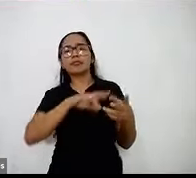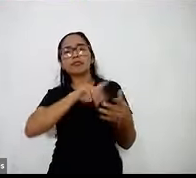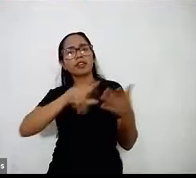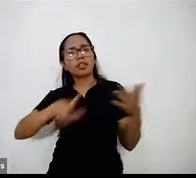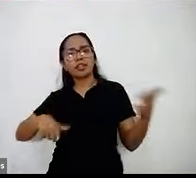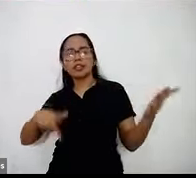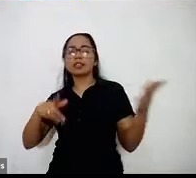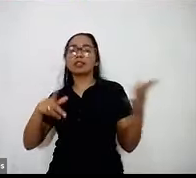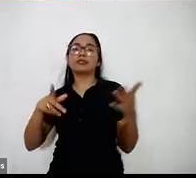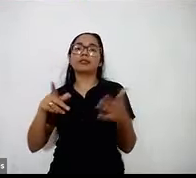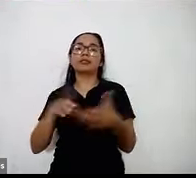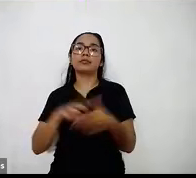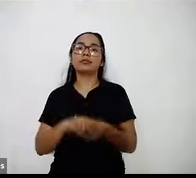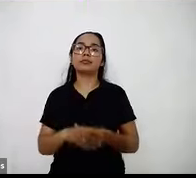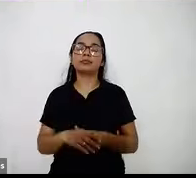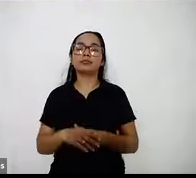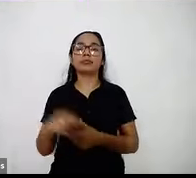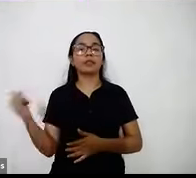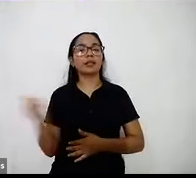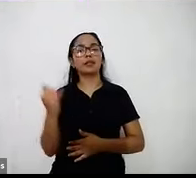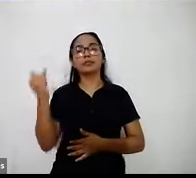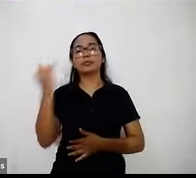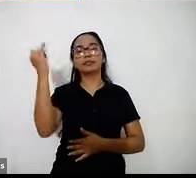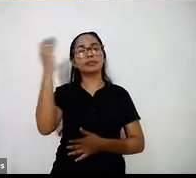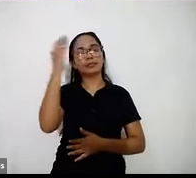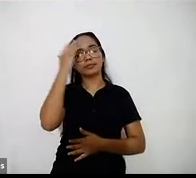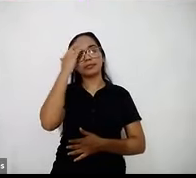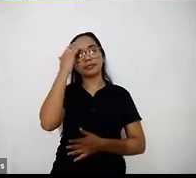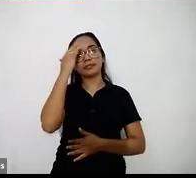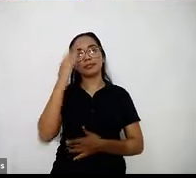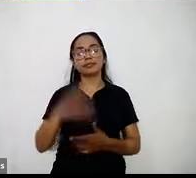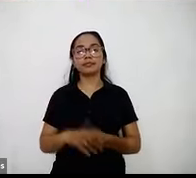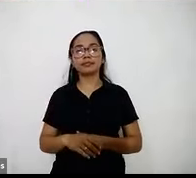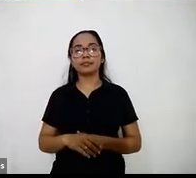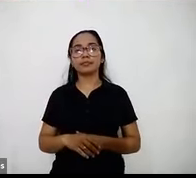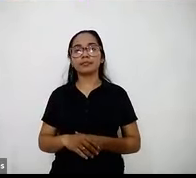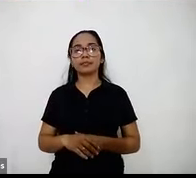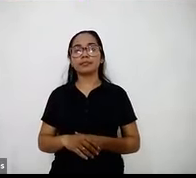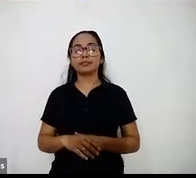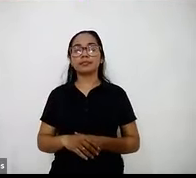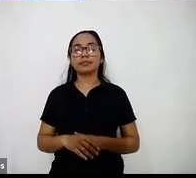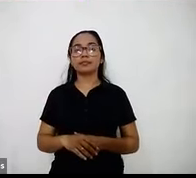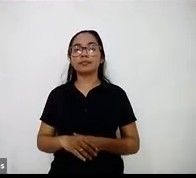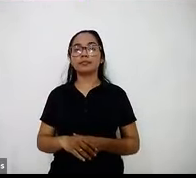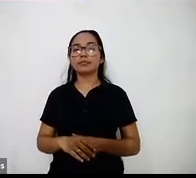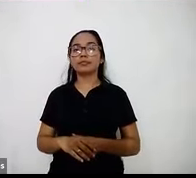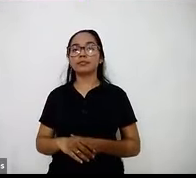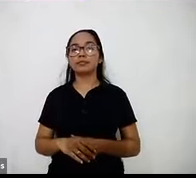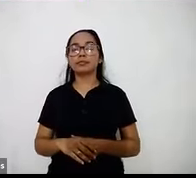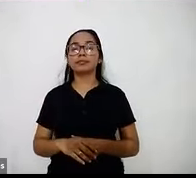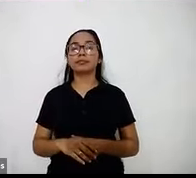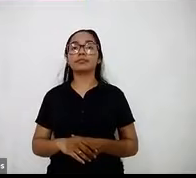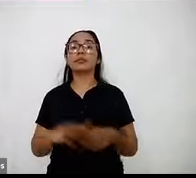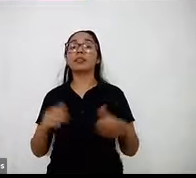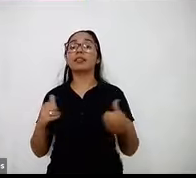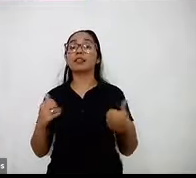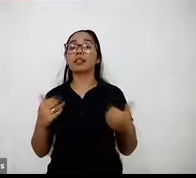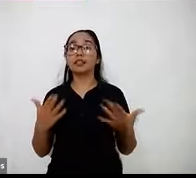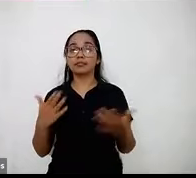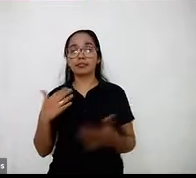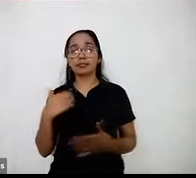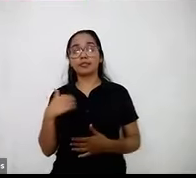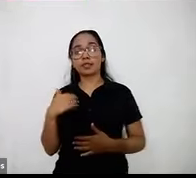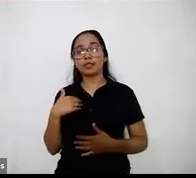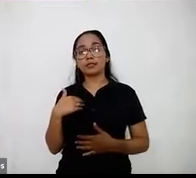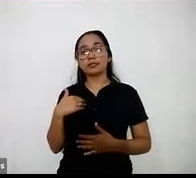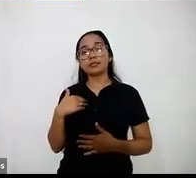e isso para nós é muito potente, isso é muito importante. Quero agradecer muito a esse setorial. E eu quero finalizar dizendo isso, assim, se você puder contribuir com